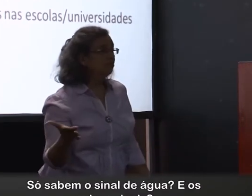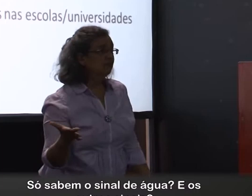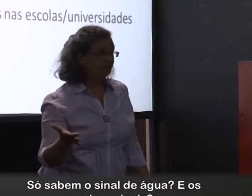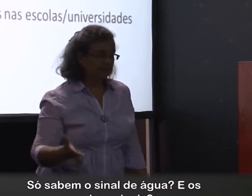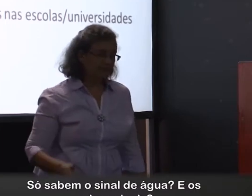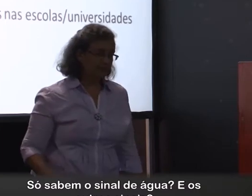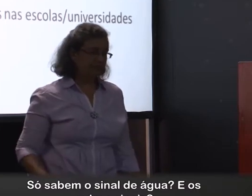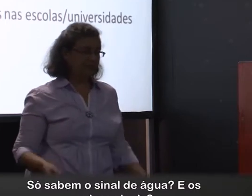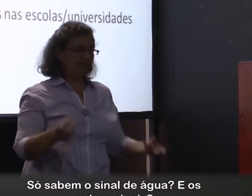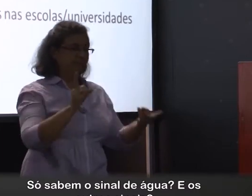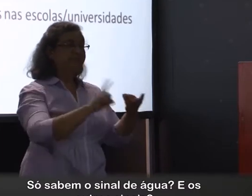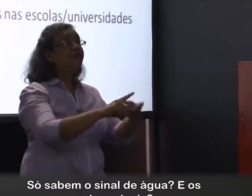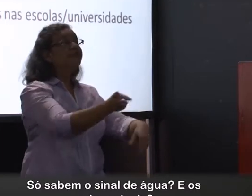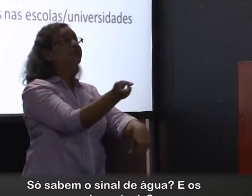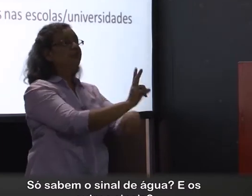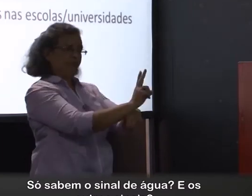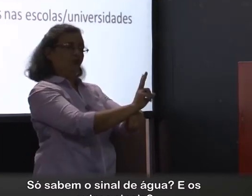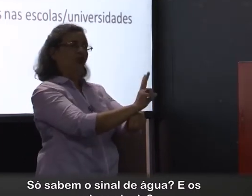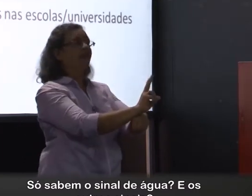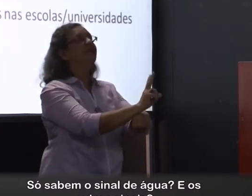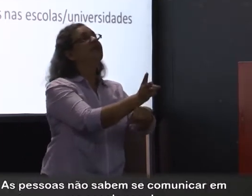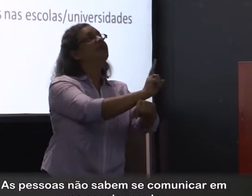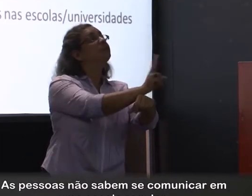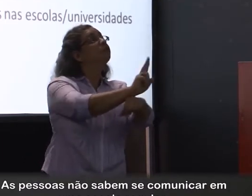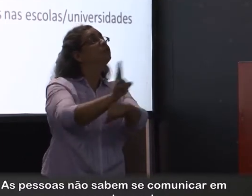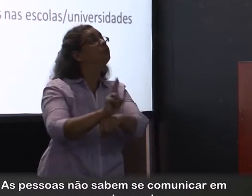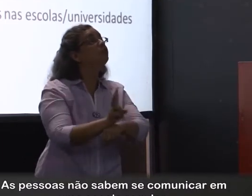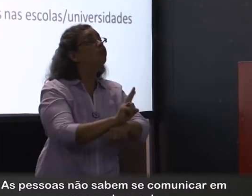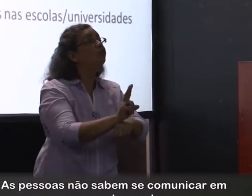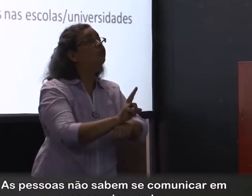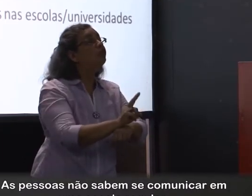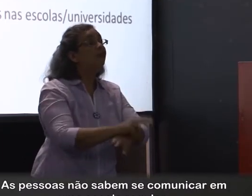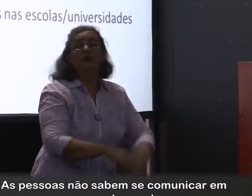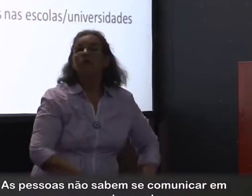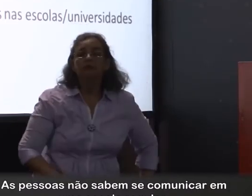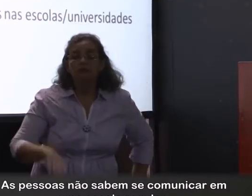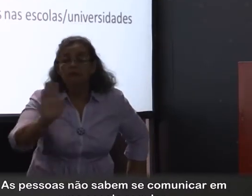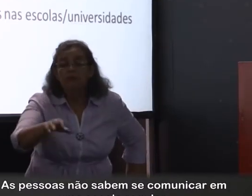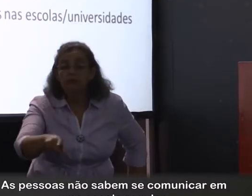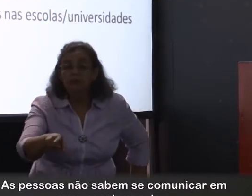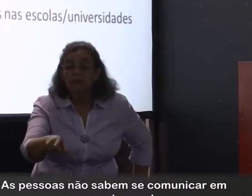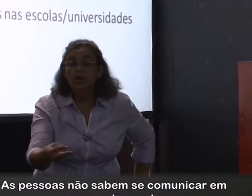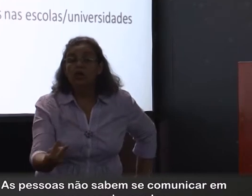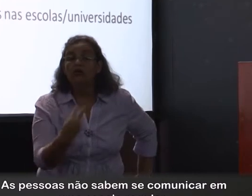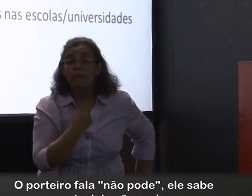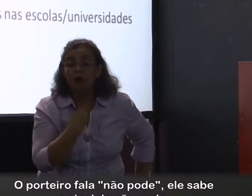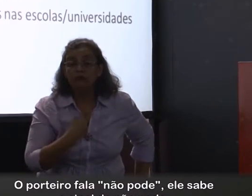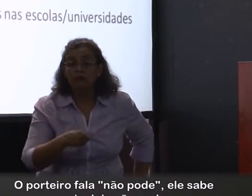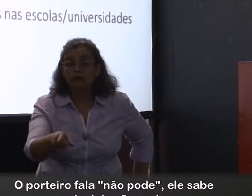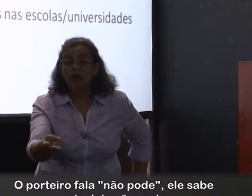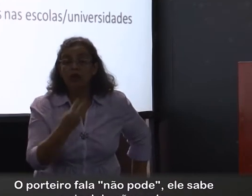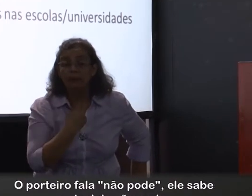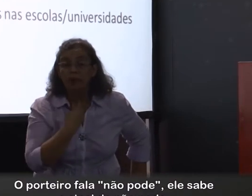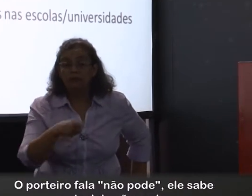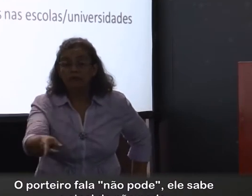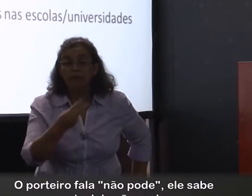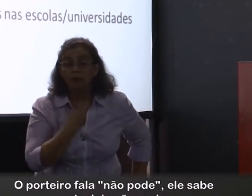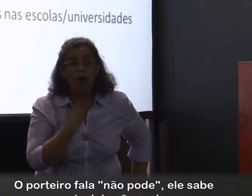sabe sinal de água. E os outros sinais? As pessoas não sabem se comunicar numa escola regular muitas vezes. O porteiro fala, não pode,